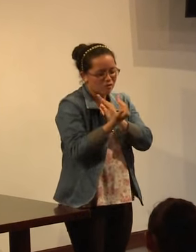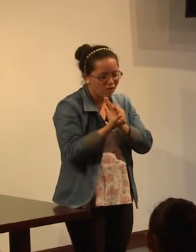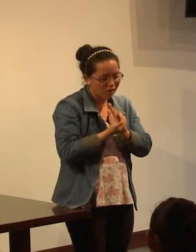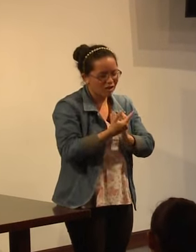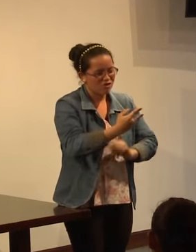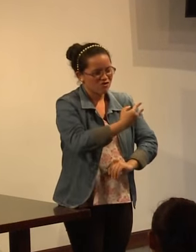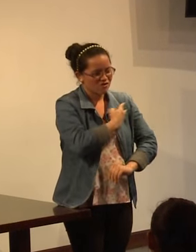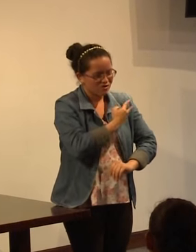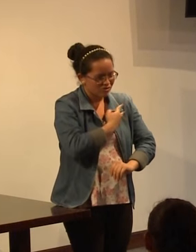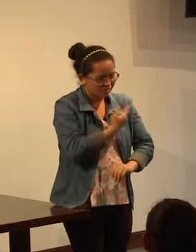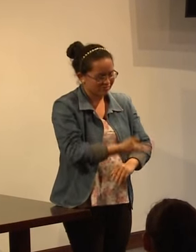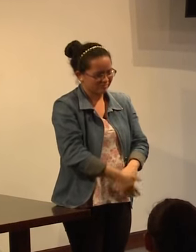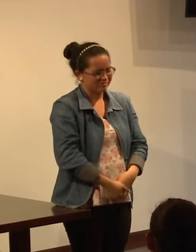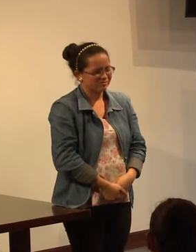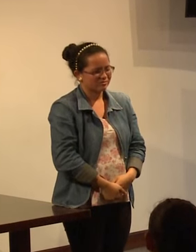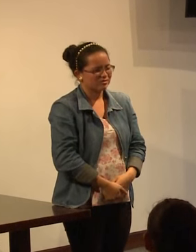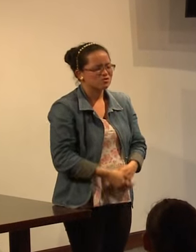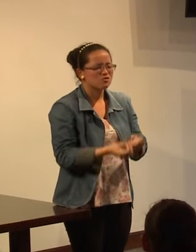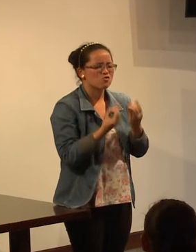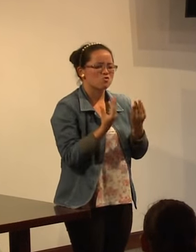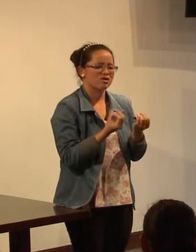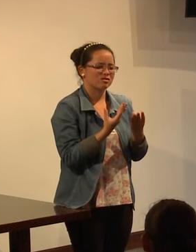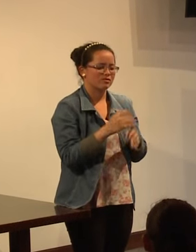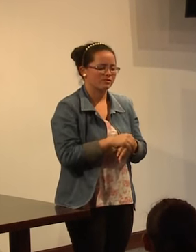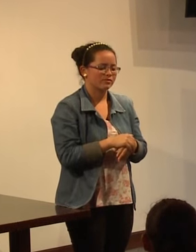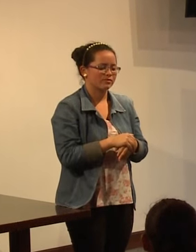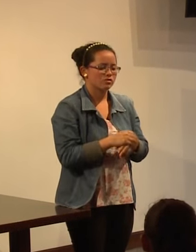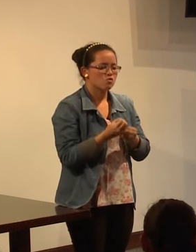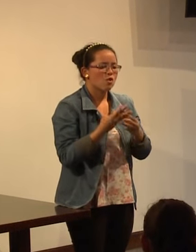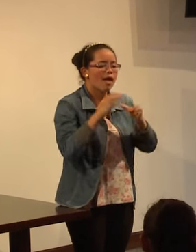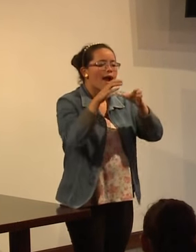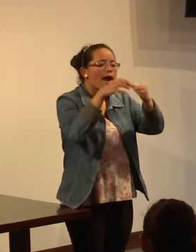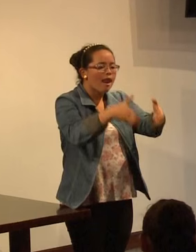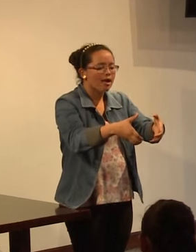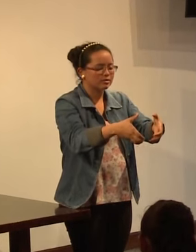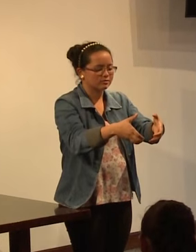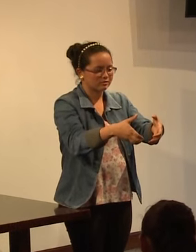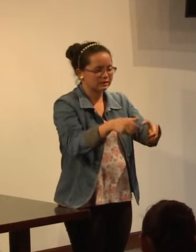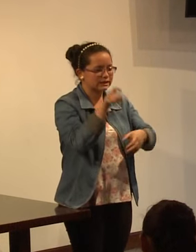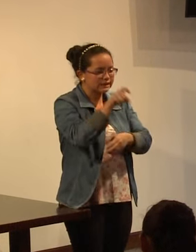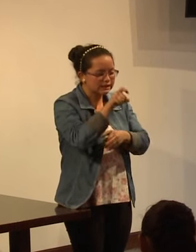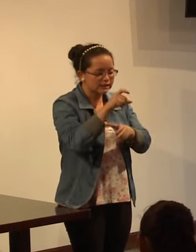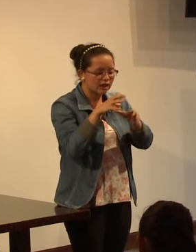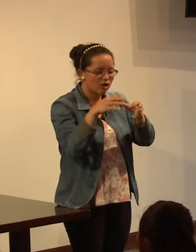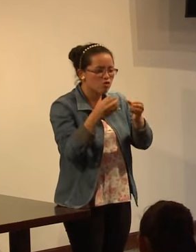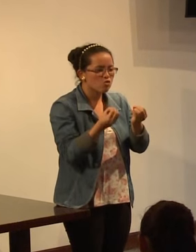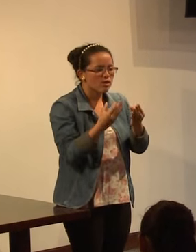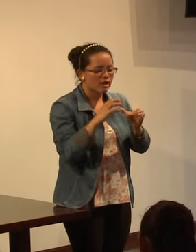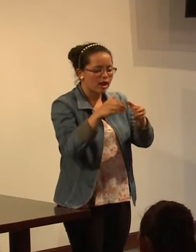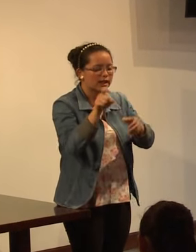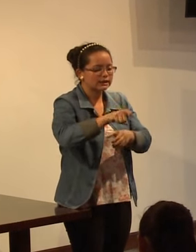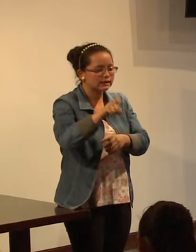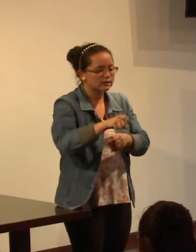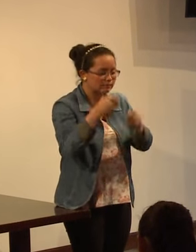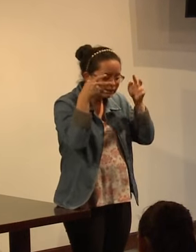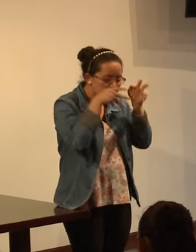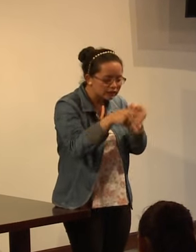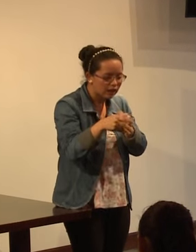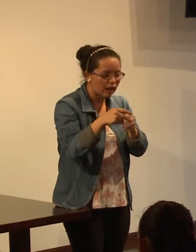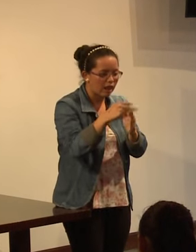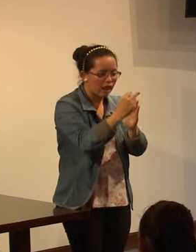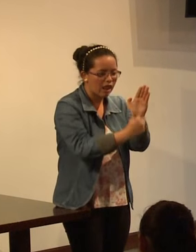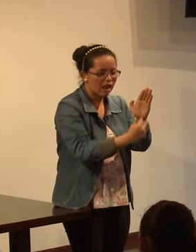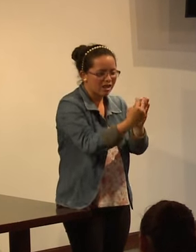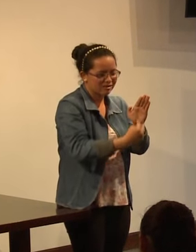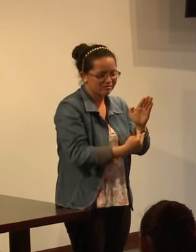institución cultural se gasta enseñando a leer? ¿Cuántas clases se dan a través de la lectura y de la escritura? ¿Cuántas?